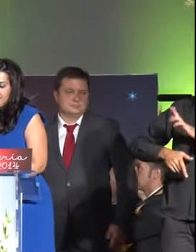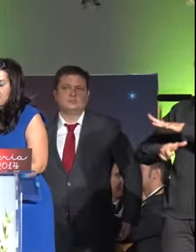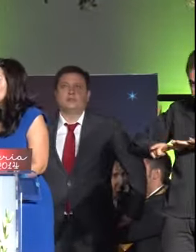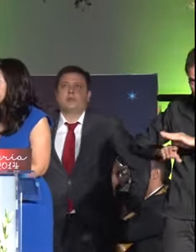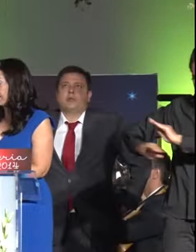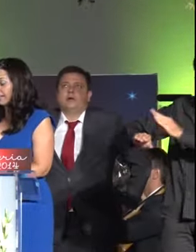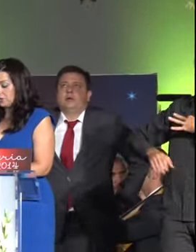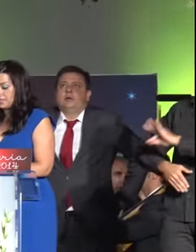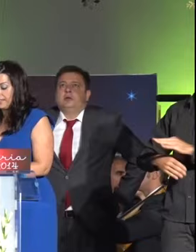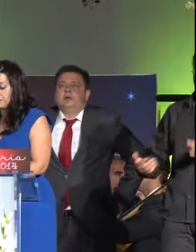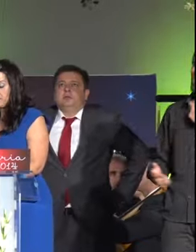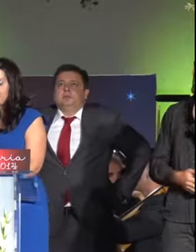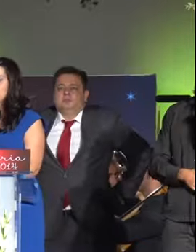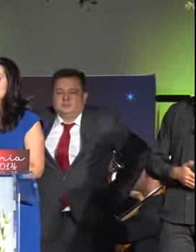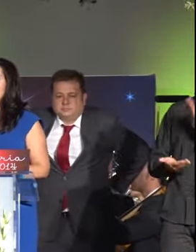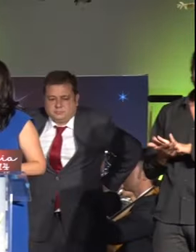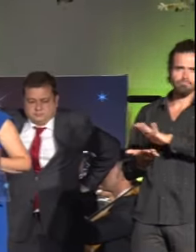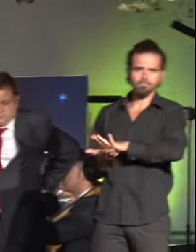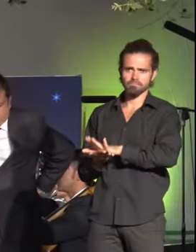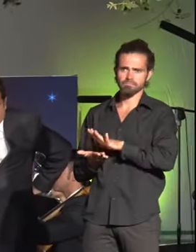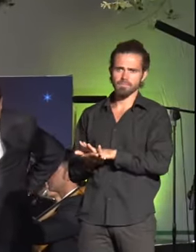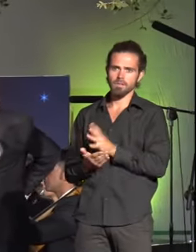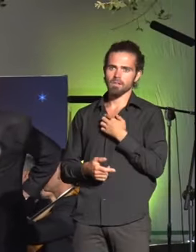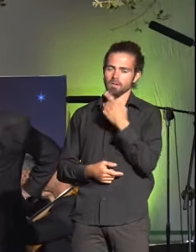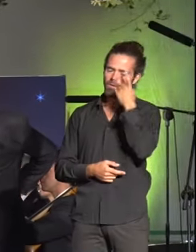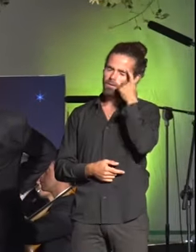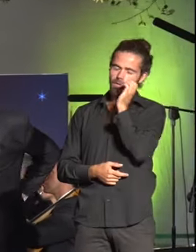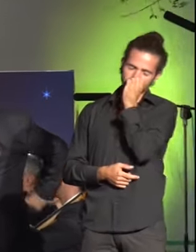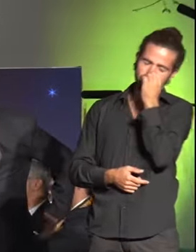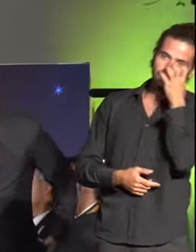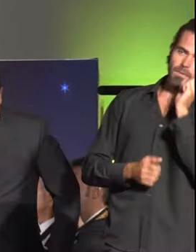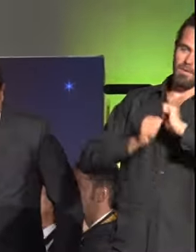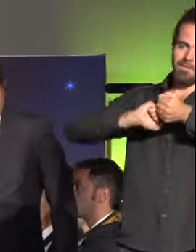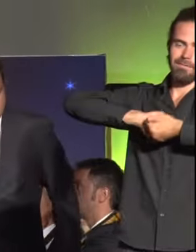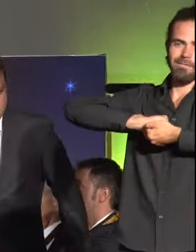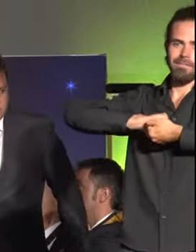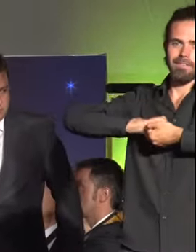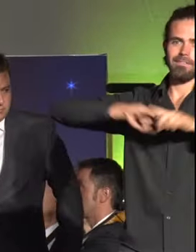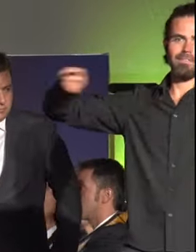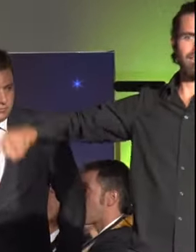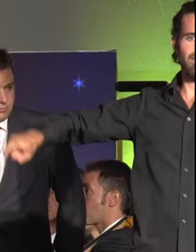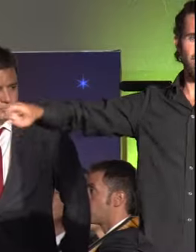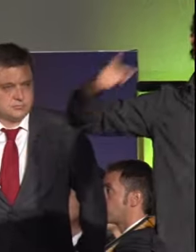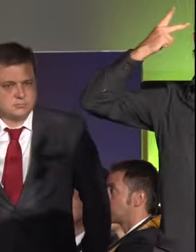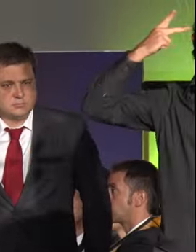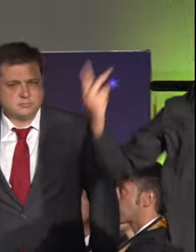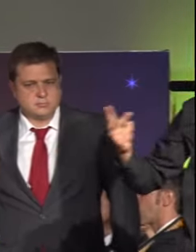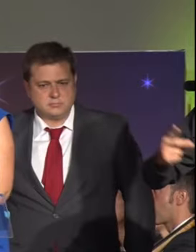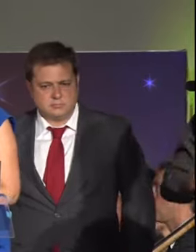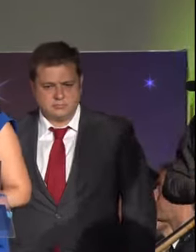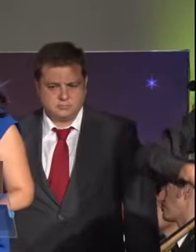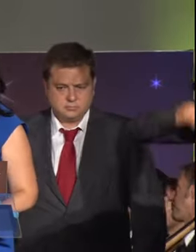Y bueno, dormid tranquilos esta noche con un sueño reparador, porque a pesar de las emociones os esperan 10 días de